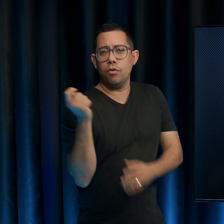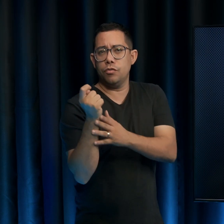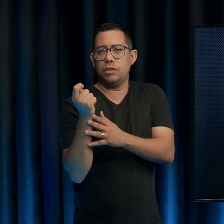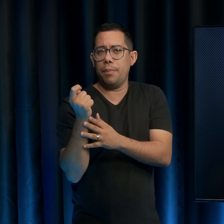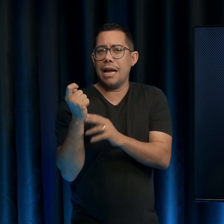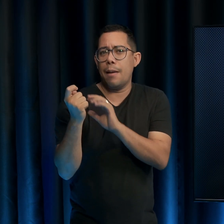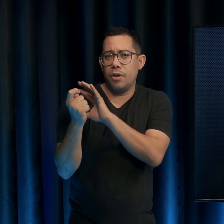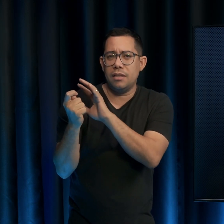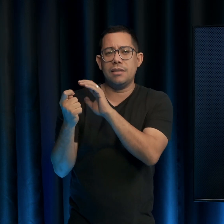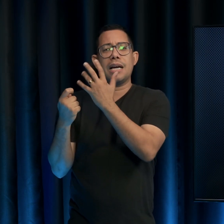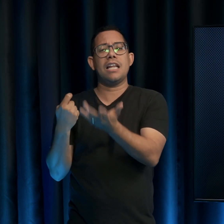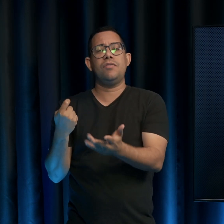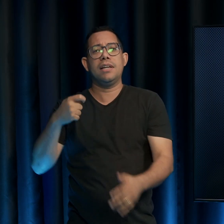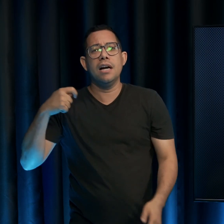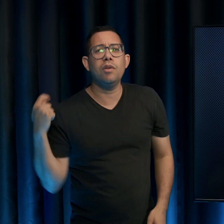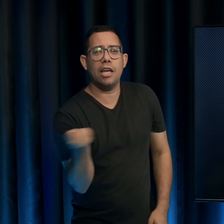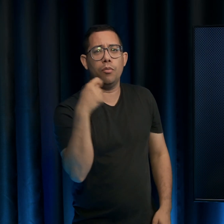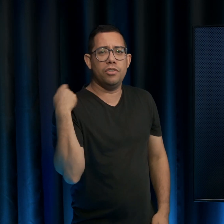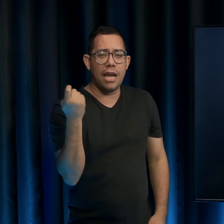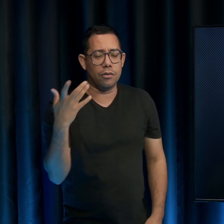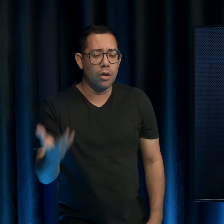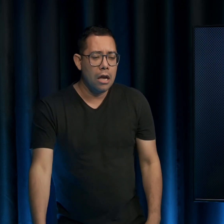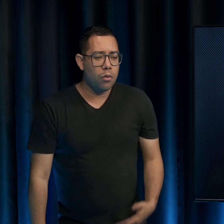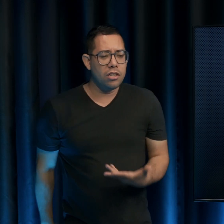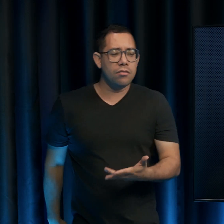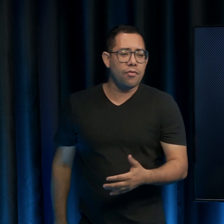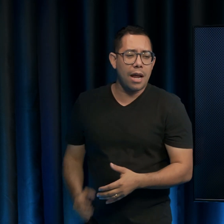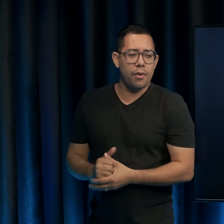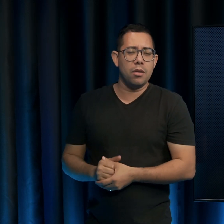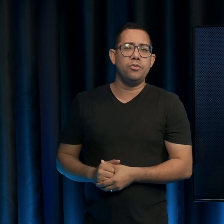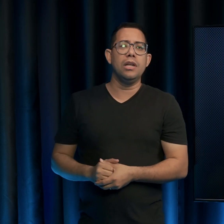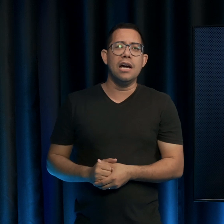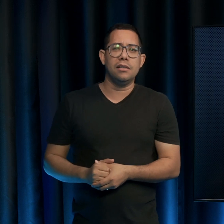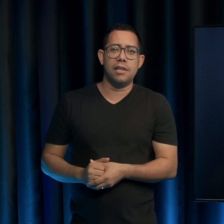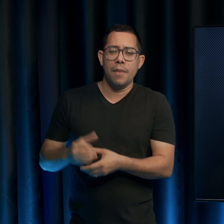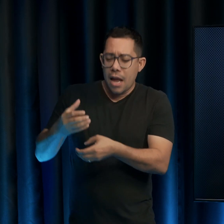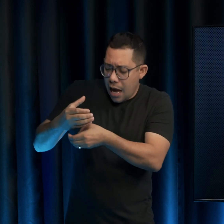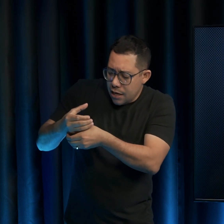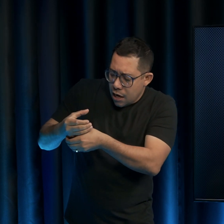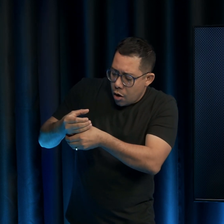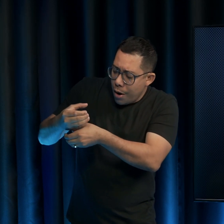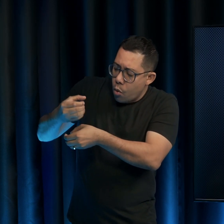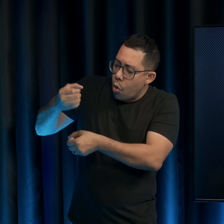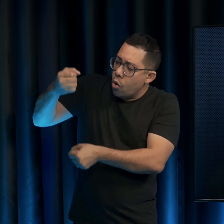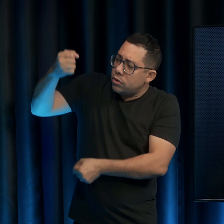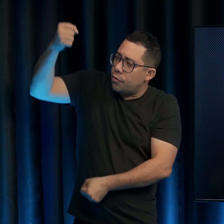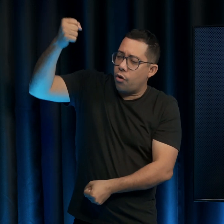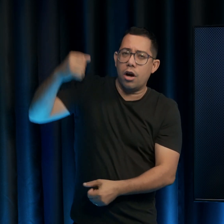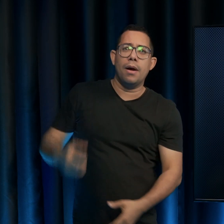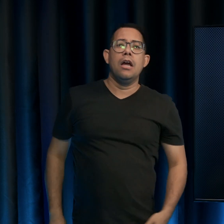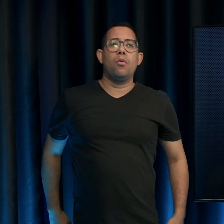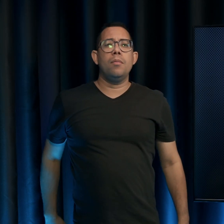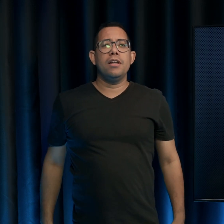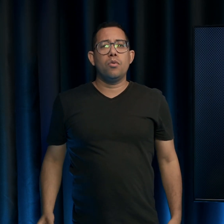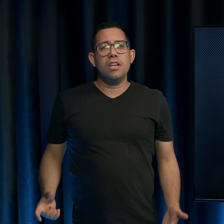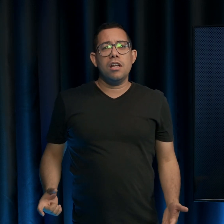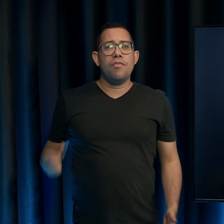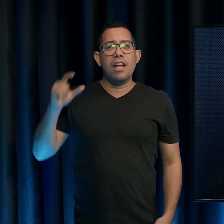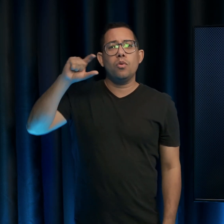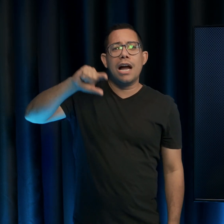você pegar, porque você está classificando aquele objeto. Quando a gente vai falar, por exemplo, de lança, aí é uma outra forma. Quando a gente vai falar do